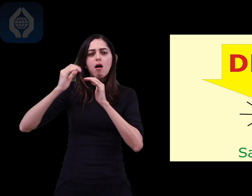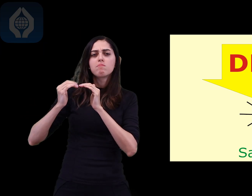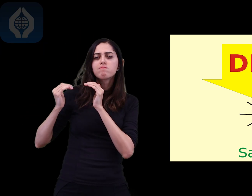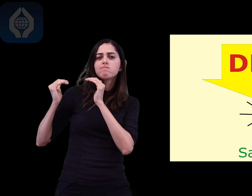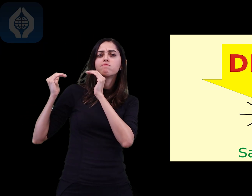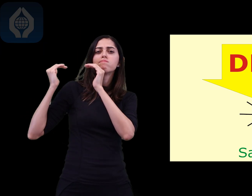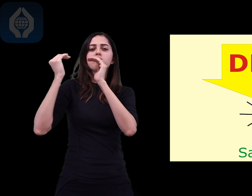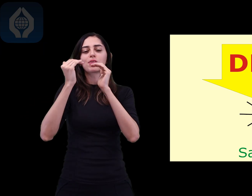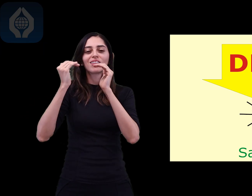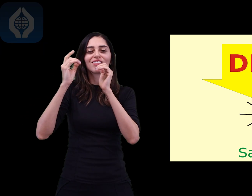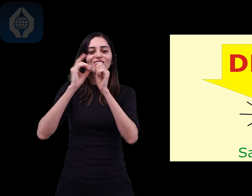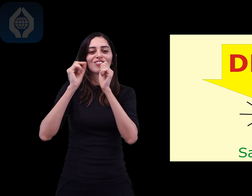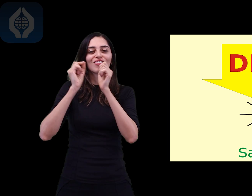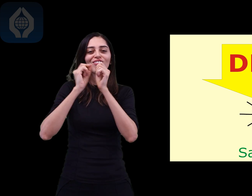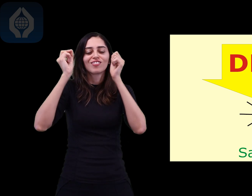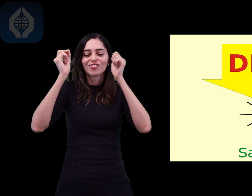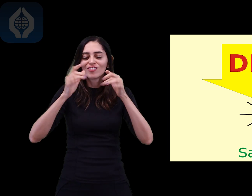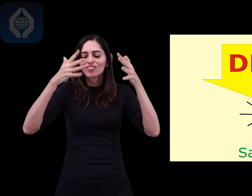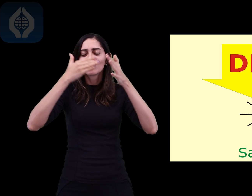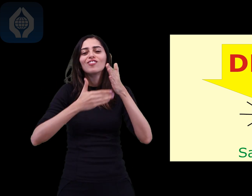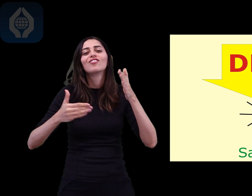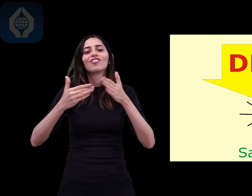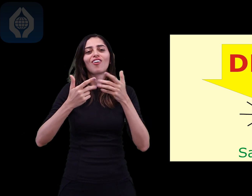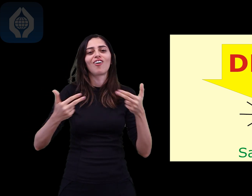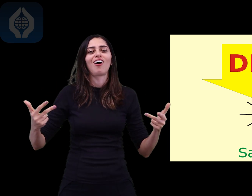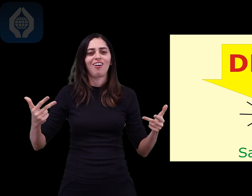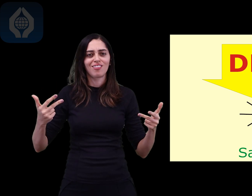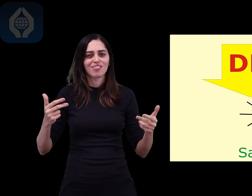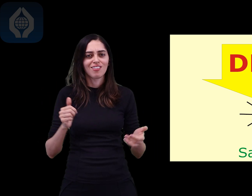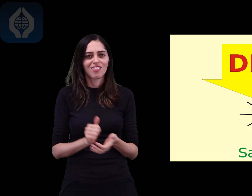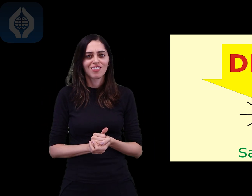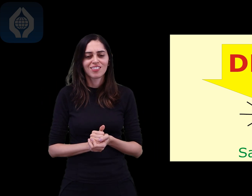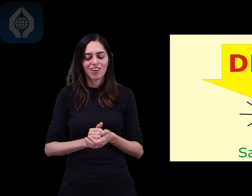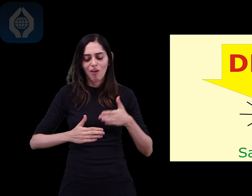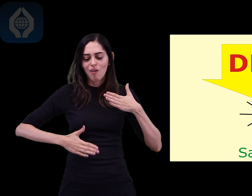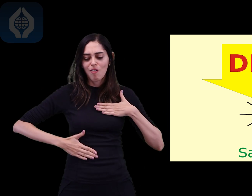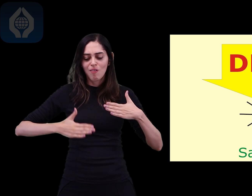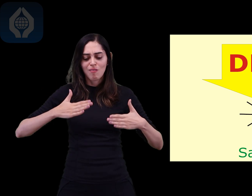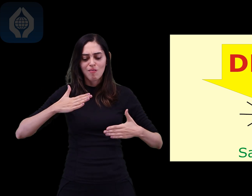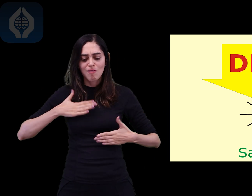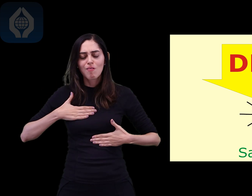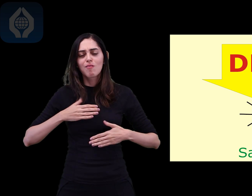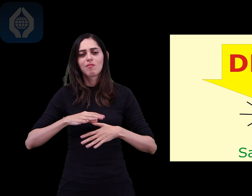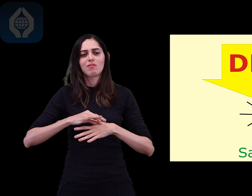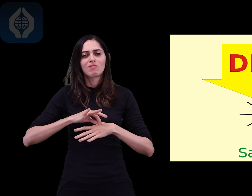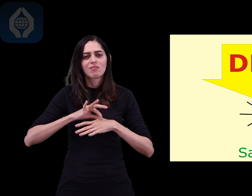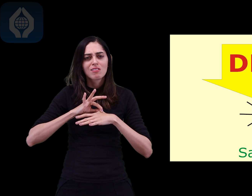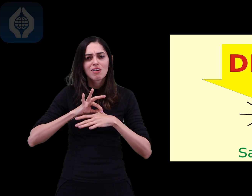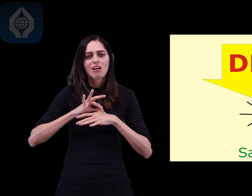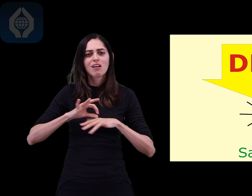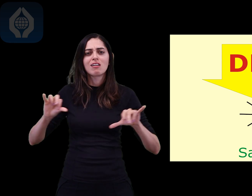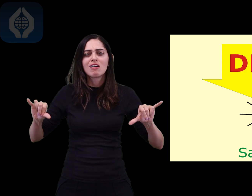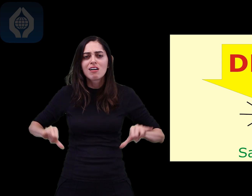de todas as coisas. Em corpo de carne, sofreu assim como nós, mas nunca